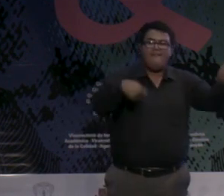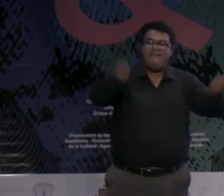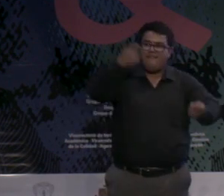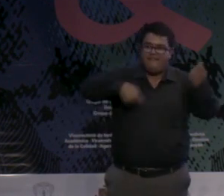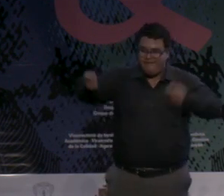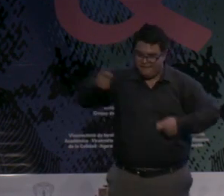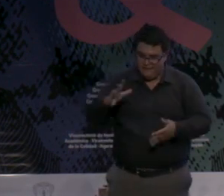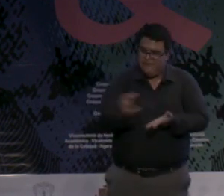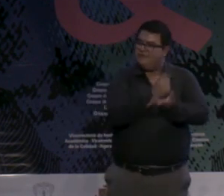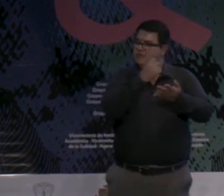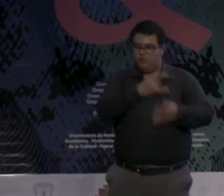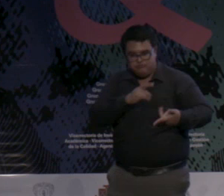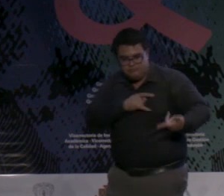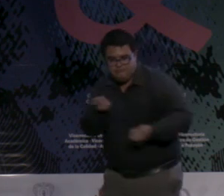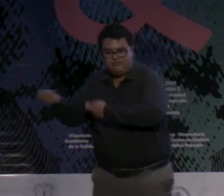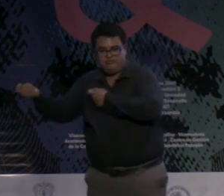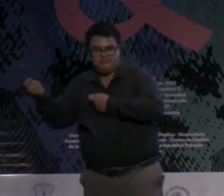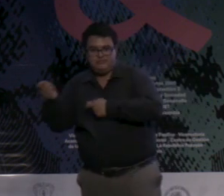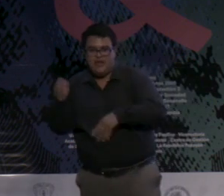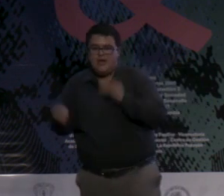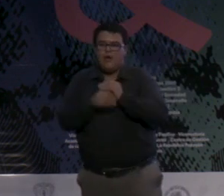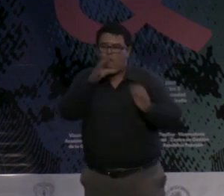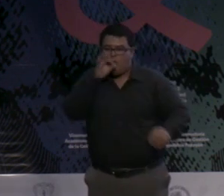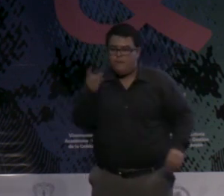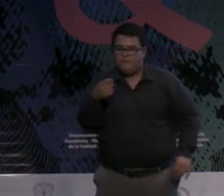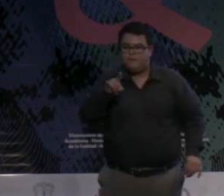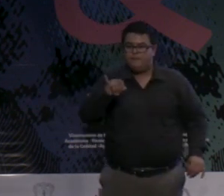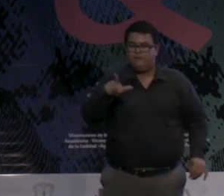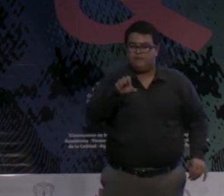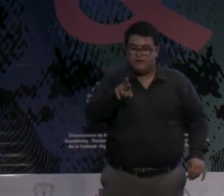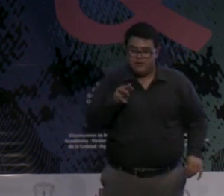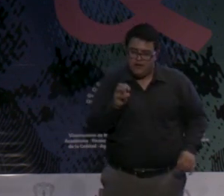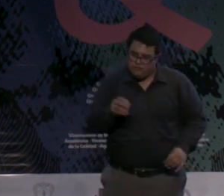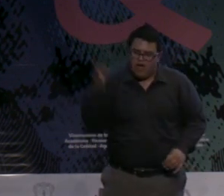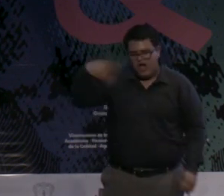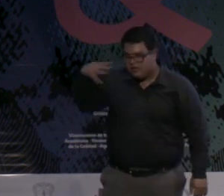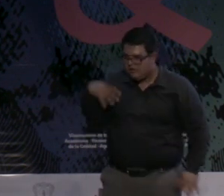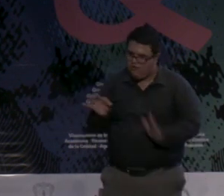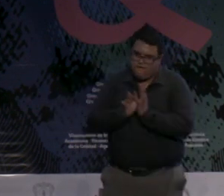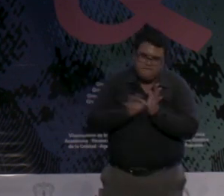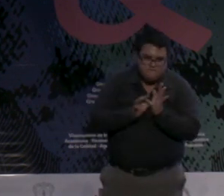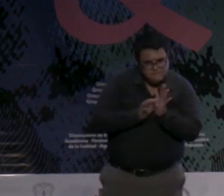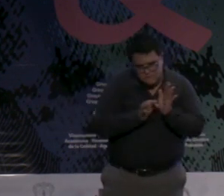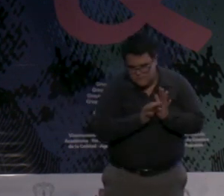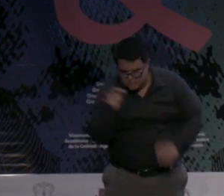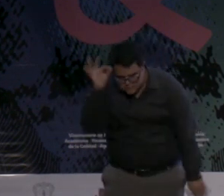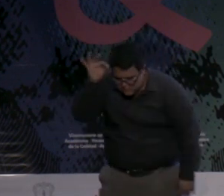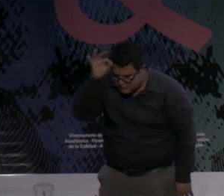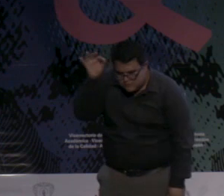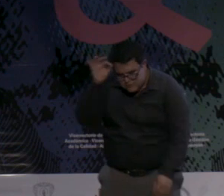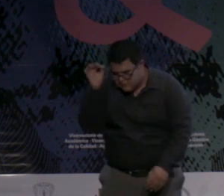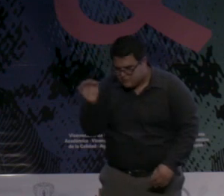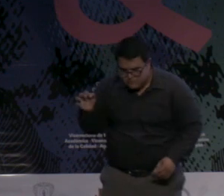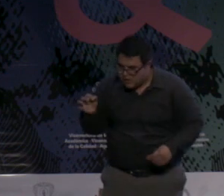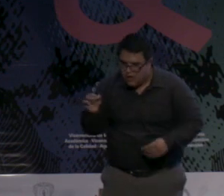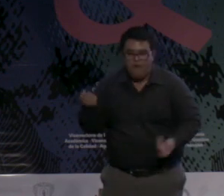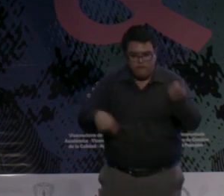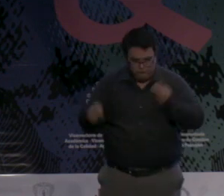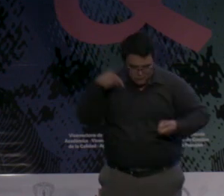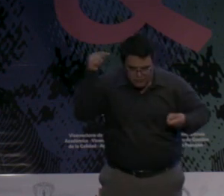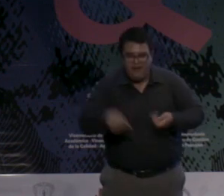horario tan flexible como para hacer las terapias de su hijo. Fernando le pagó la universidad a sus hijos con las ventas ambulantes, y